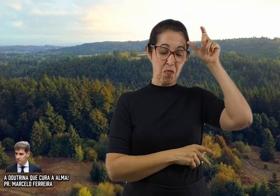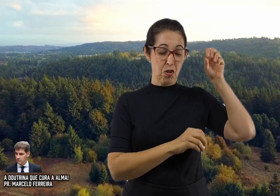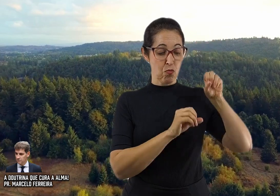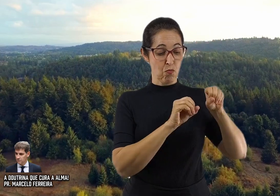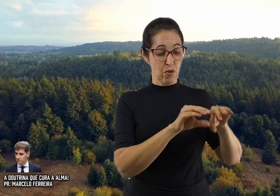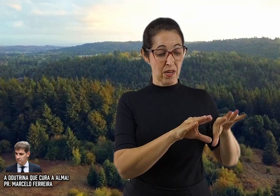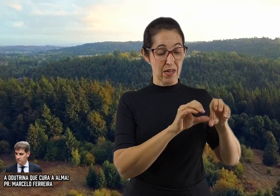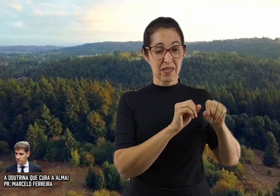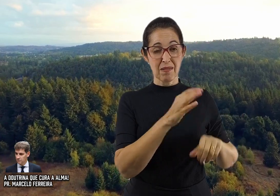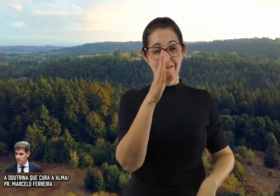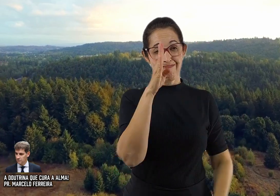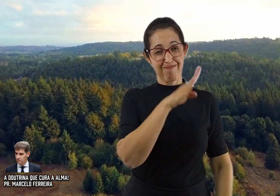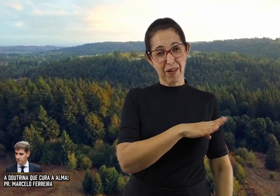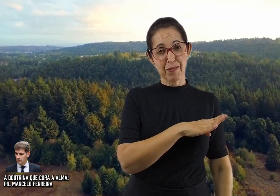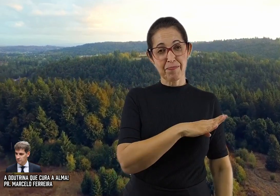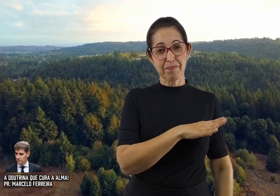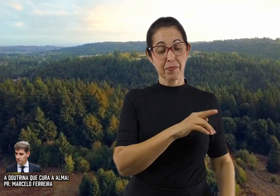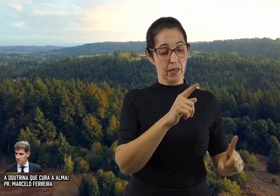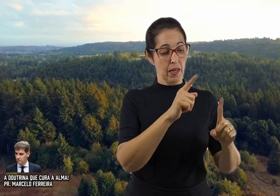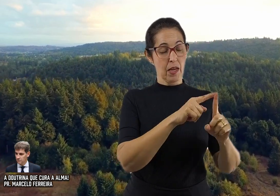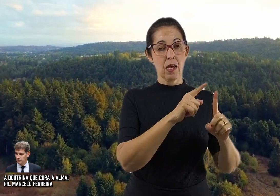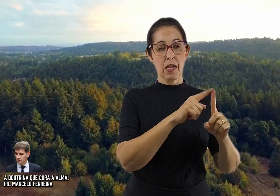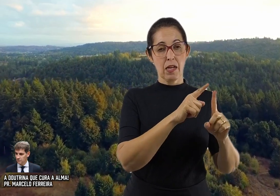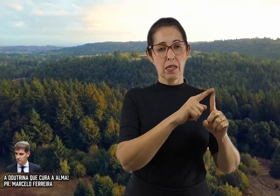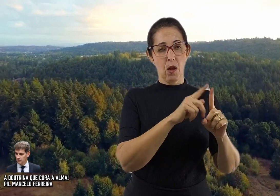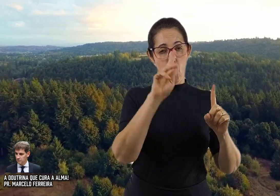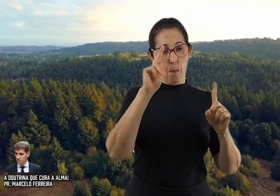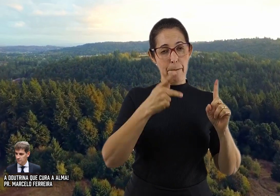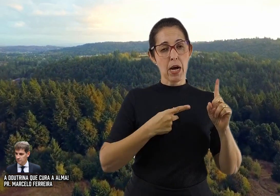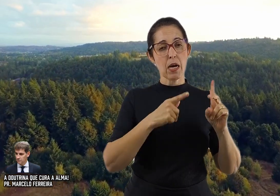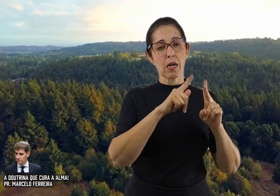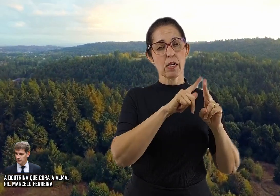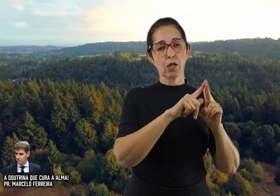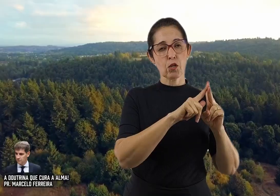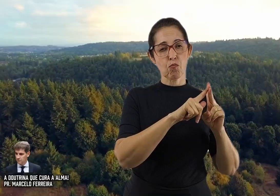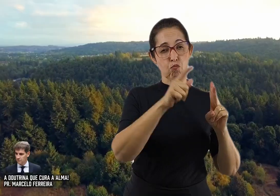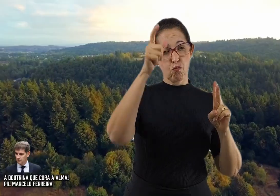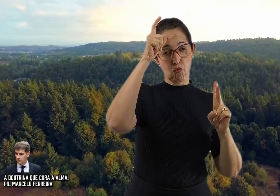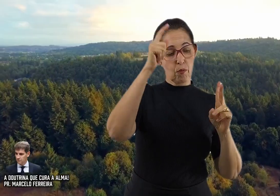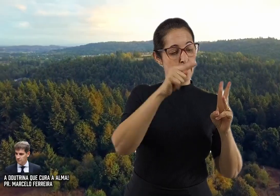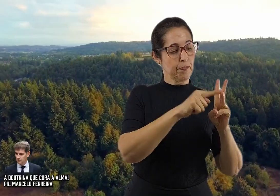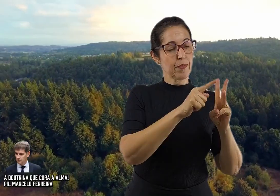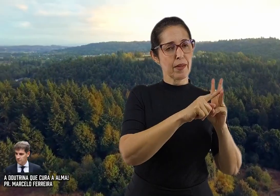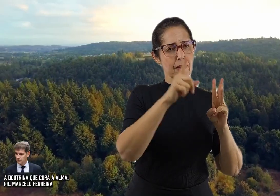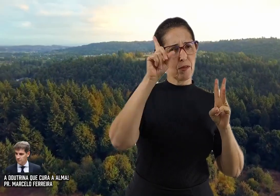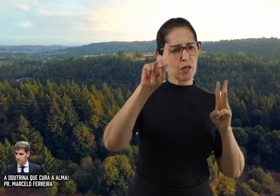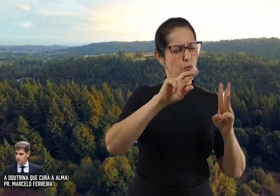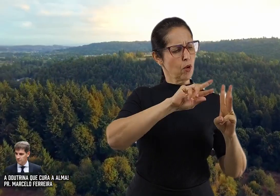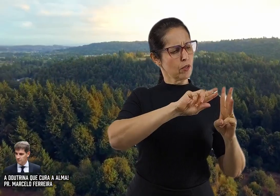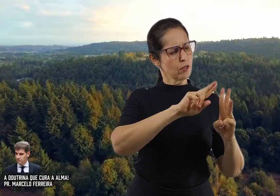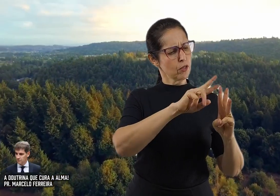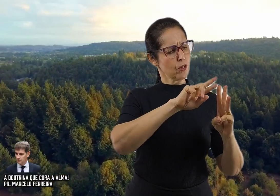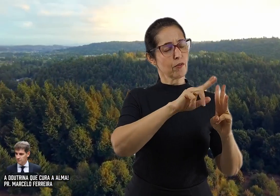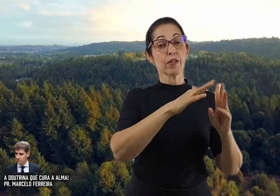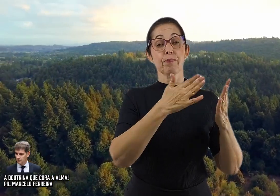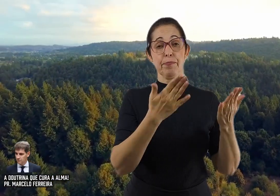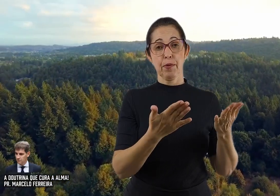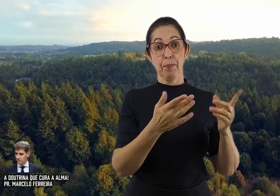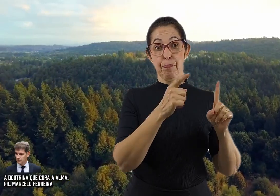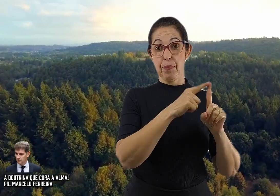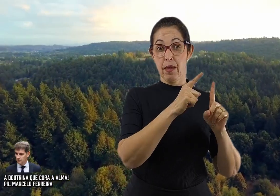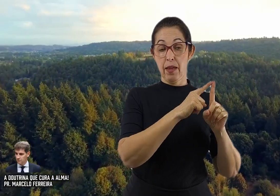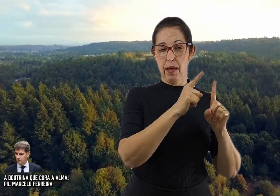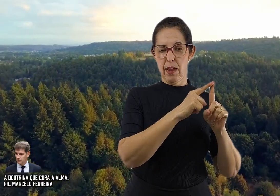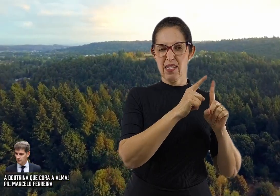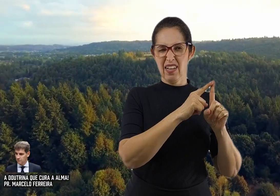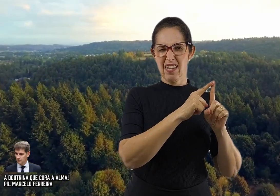doutrinas que são do homem, doutrinas que são malignas e doutrinas que são de Deus. Qual é a diferença? A doutrina que é maligna, ela